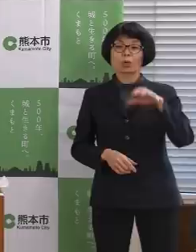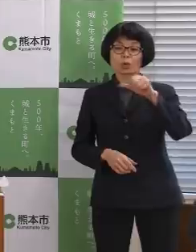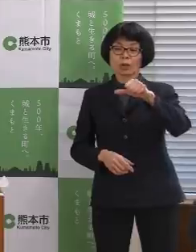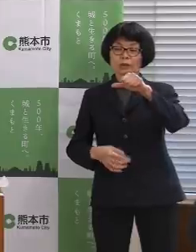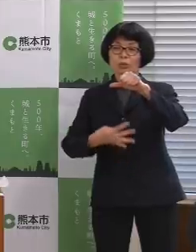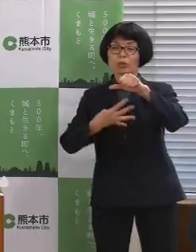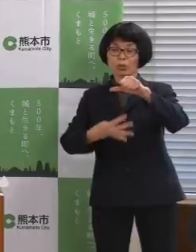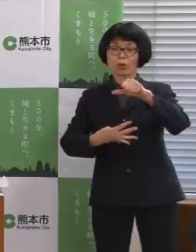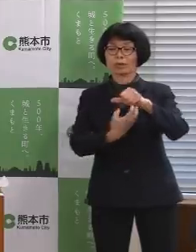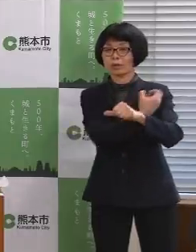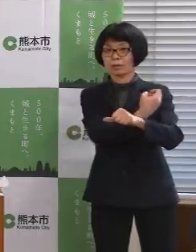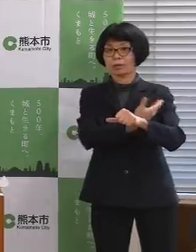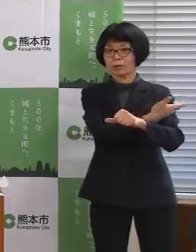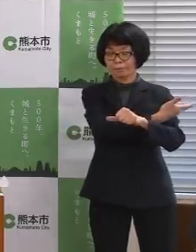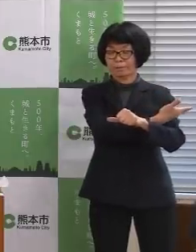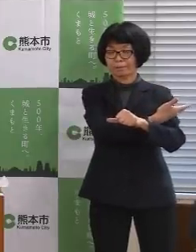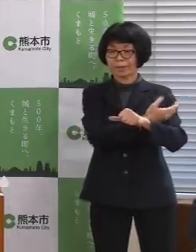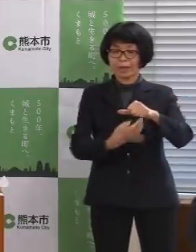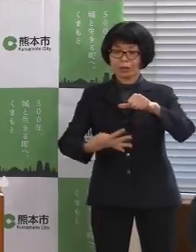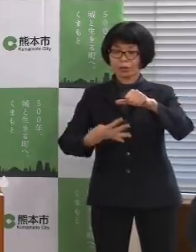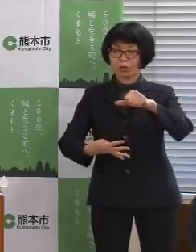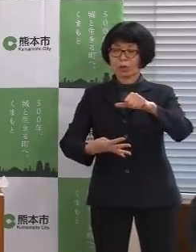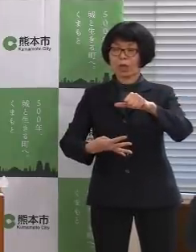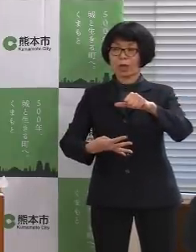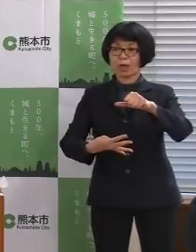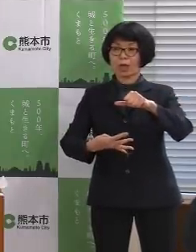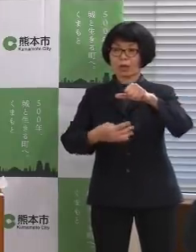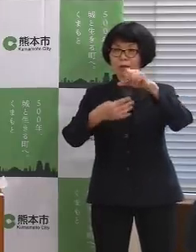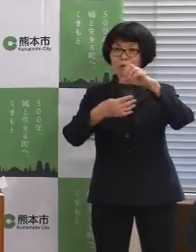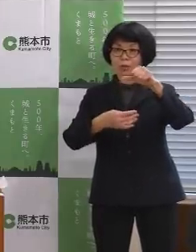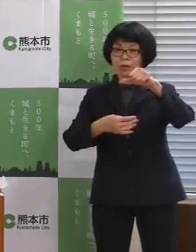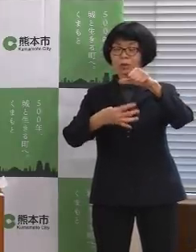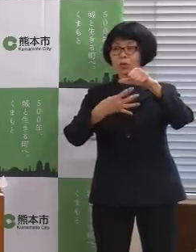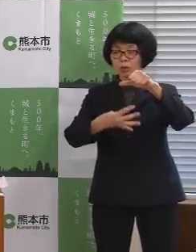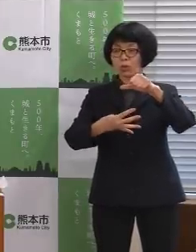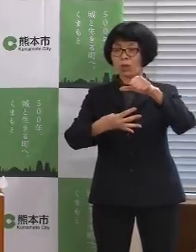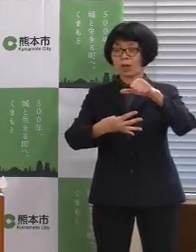あ、ごめんなさい、4日までか、5月の4日まで